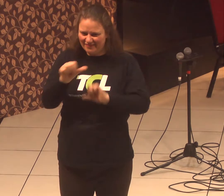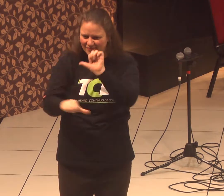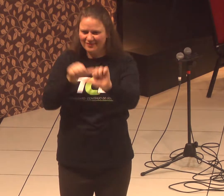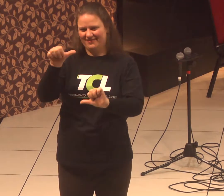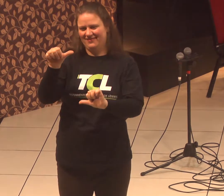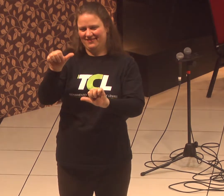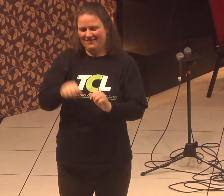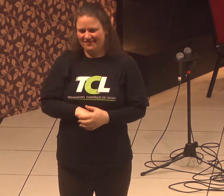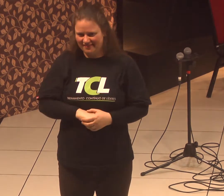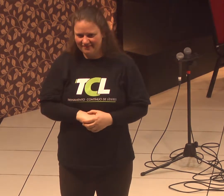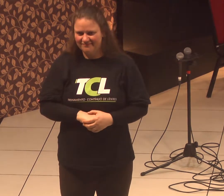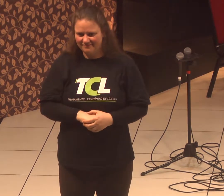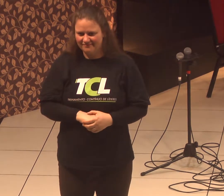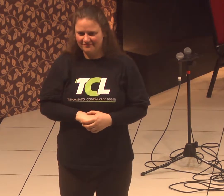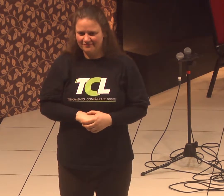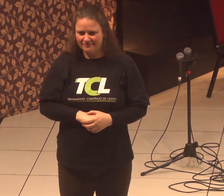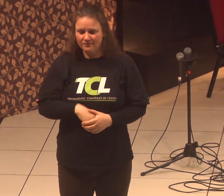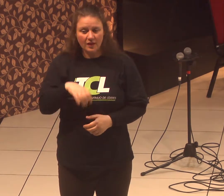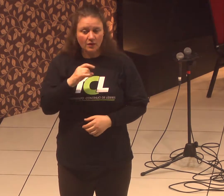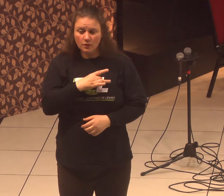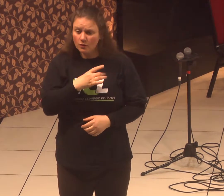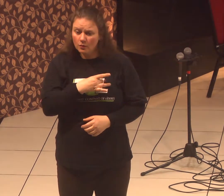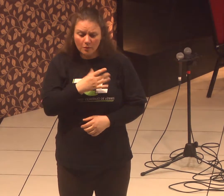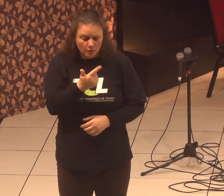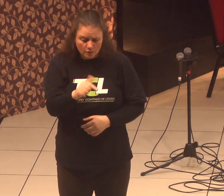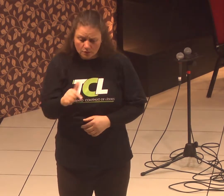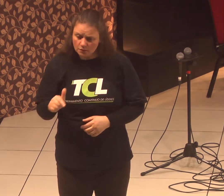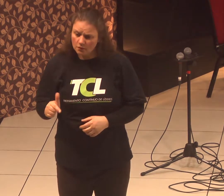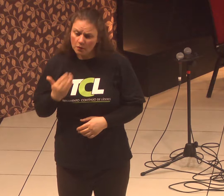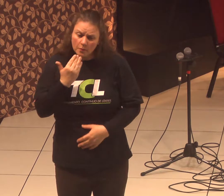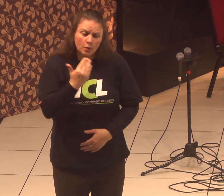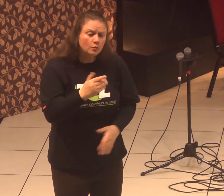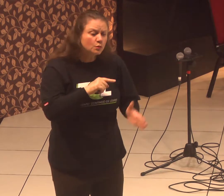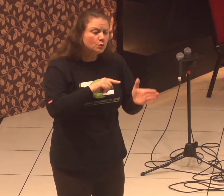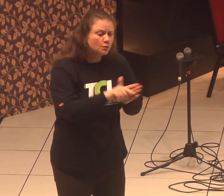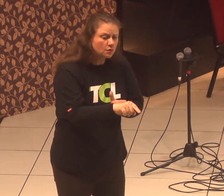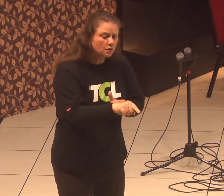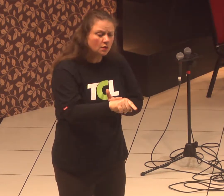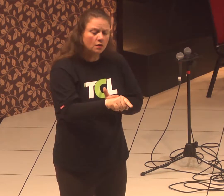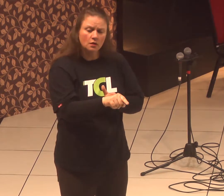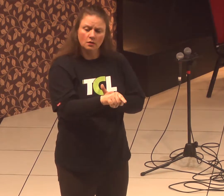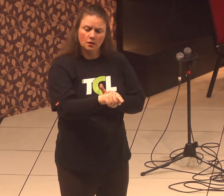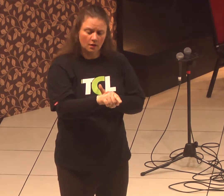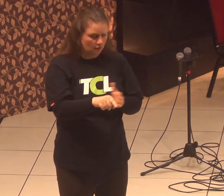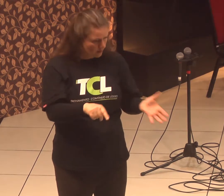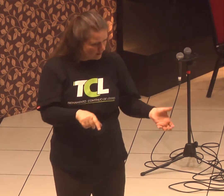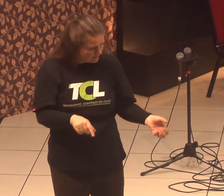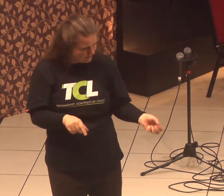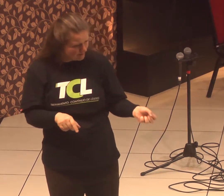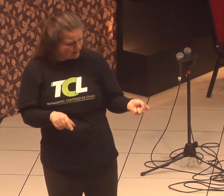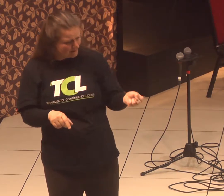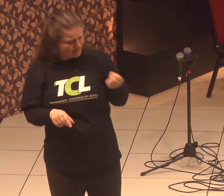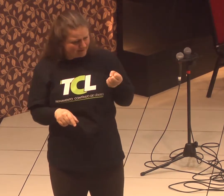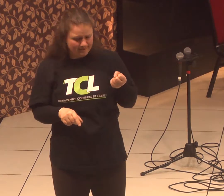Não tenha medo de pedir uma reação, de alguma maneira você pegar na mão,